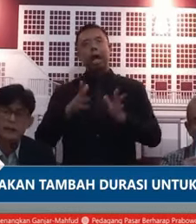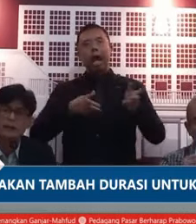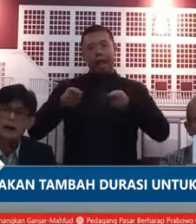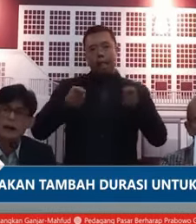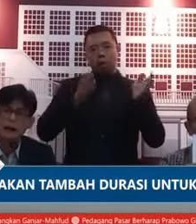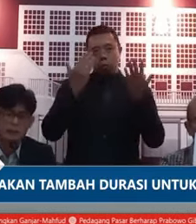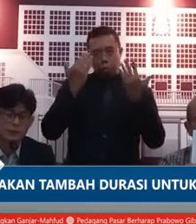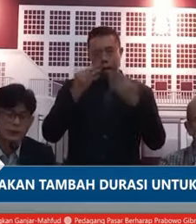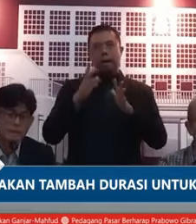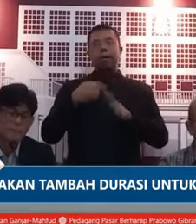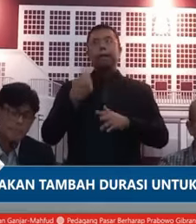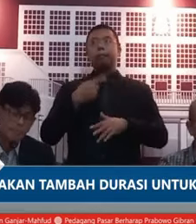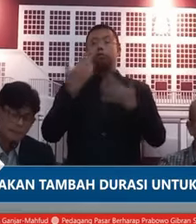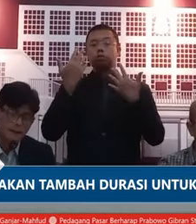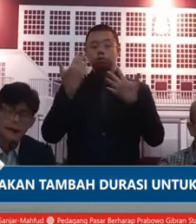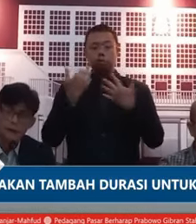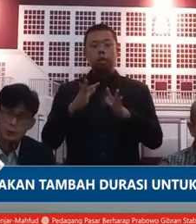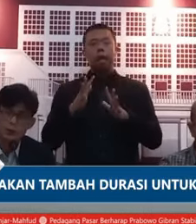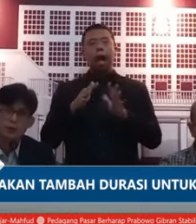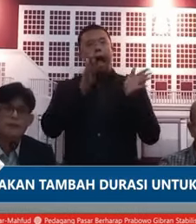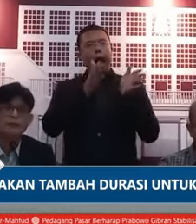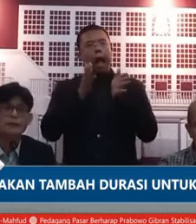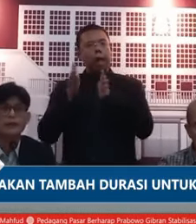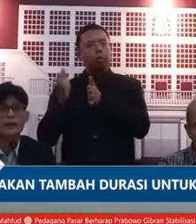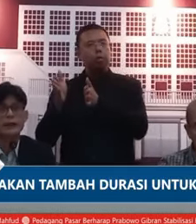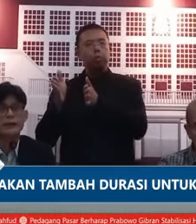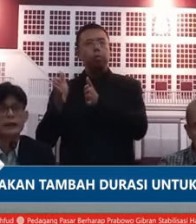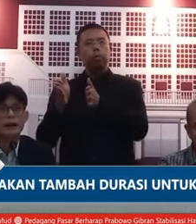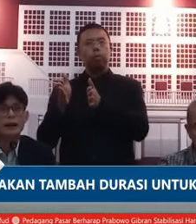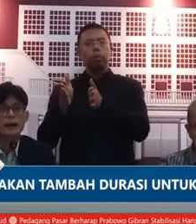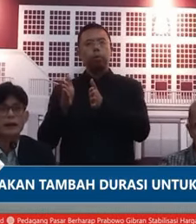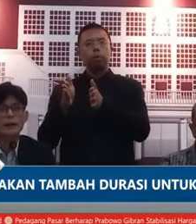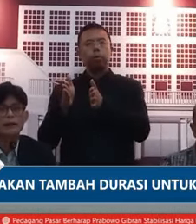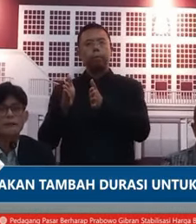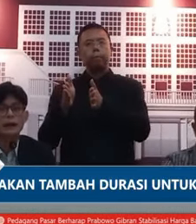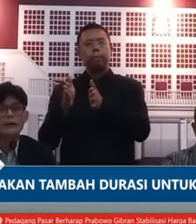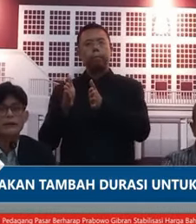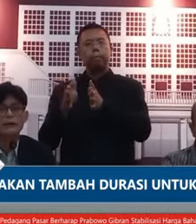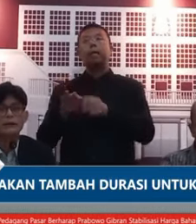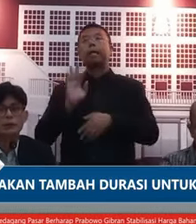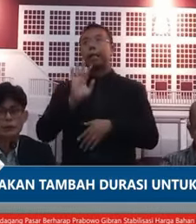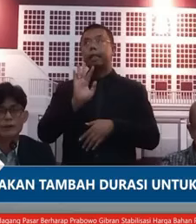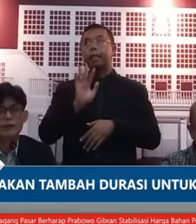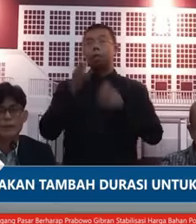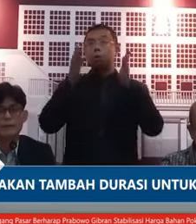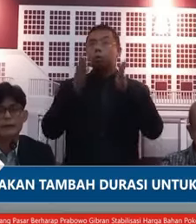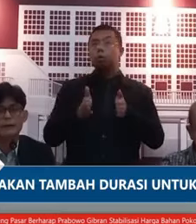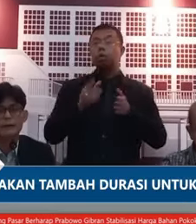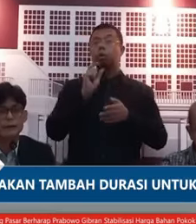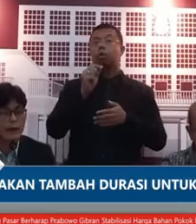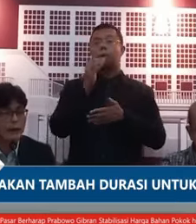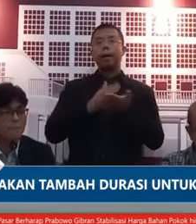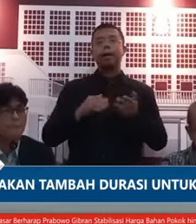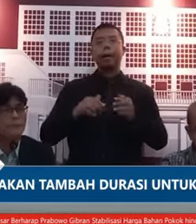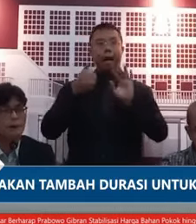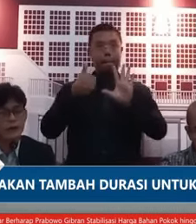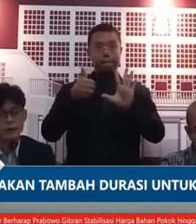itu dan kami sudah atur dan kemudian nanti di khusus di segmen